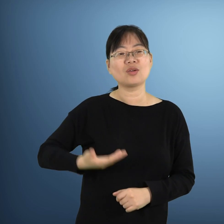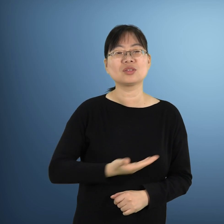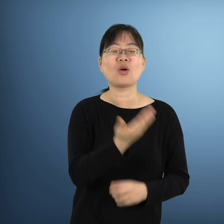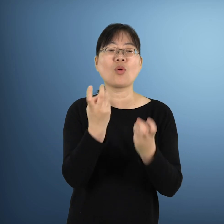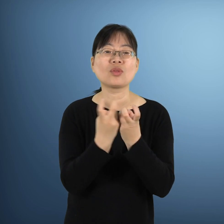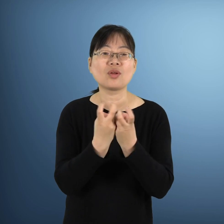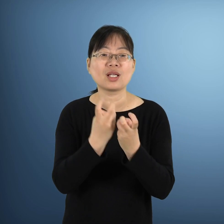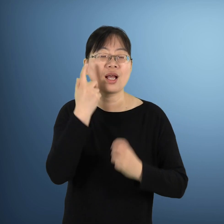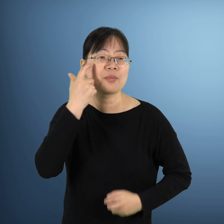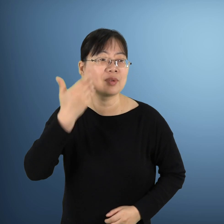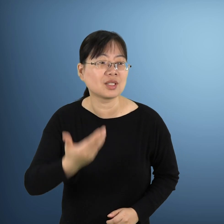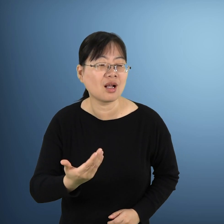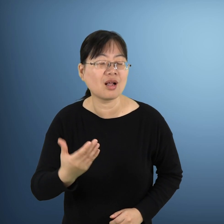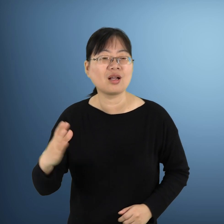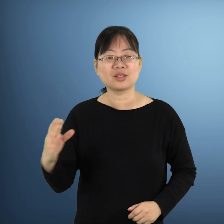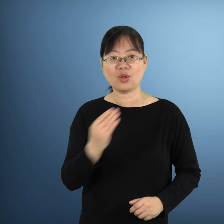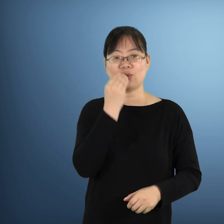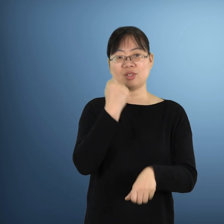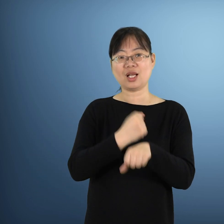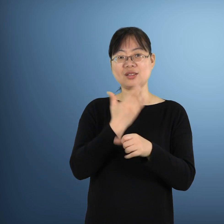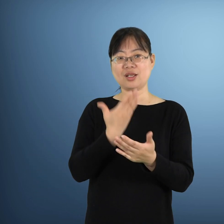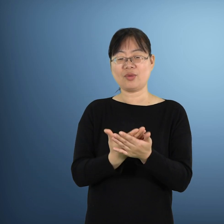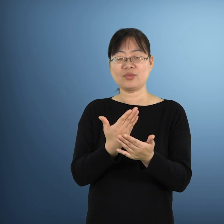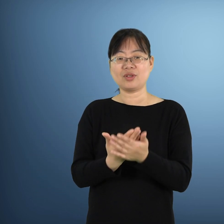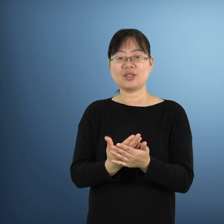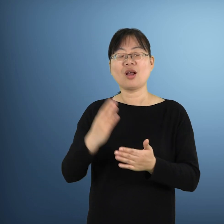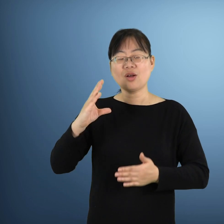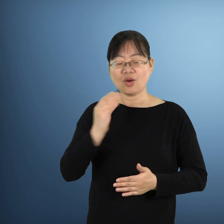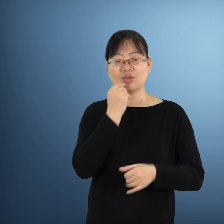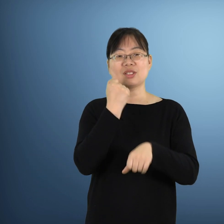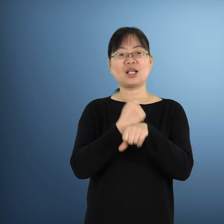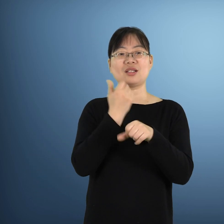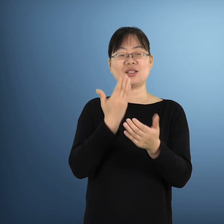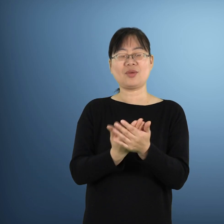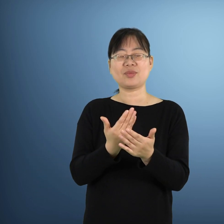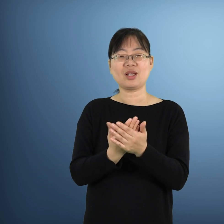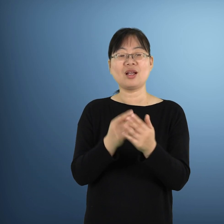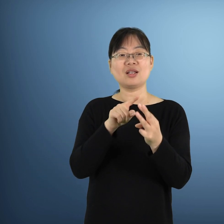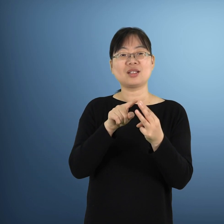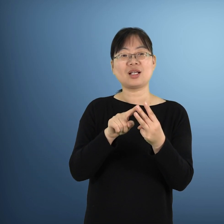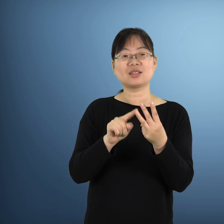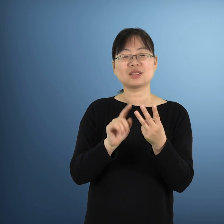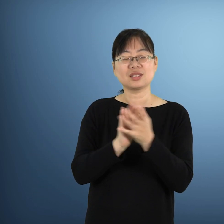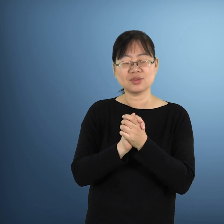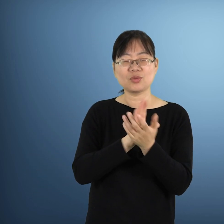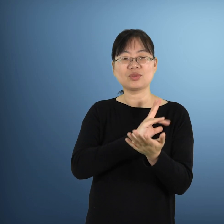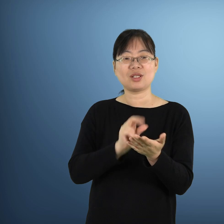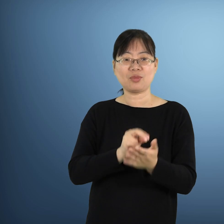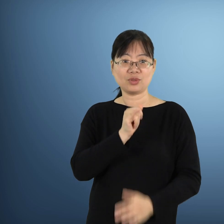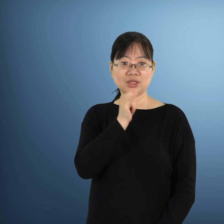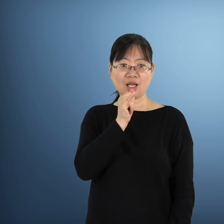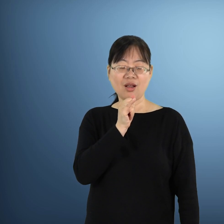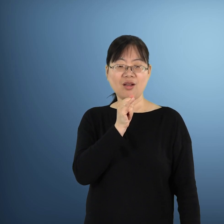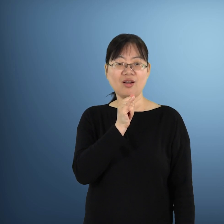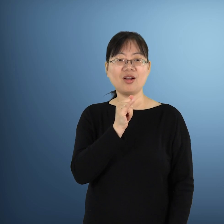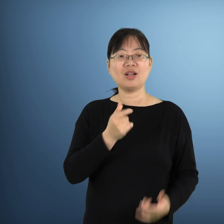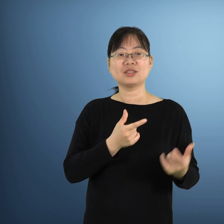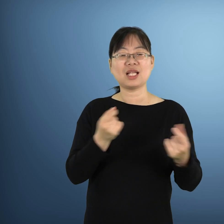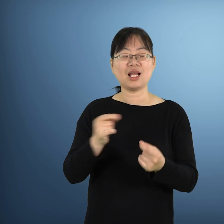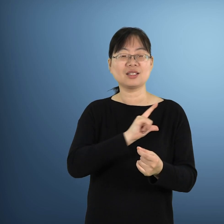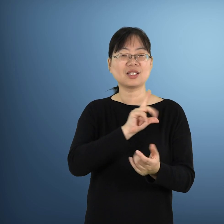하게 하옵소서, 거룩하게 하옵소서, 거룩하게 하옵소서. 세 가지 기도 제목이었어요. 근데 다 이